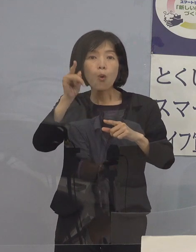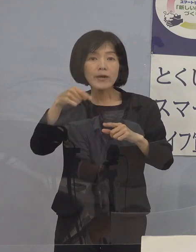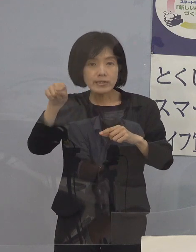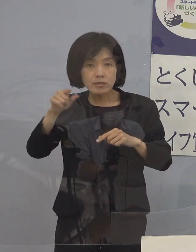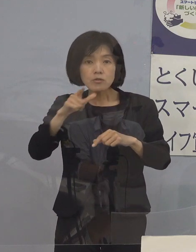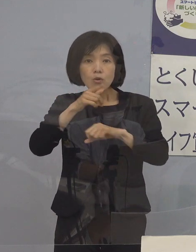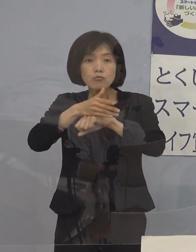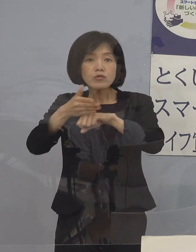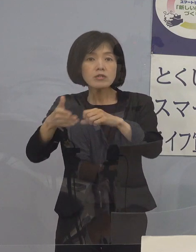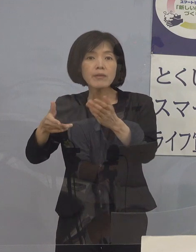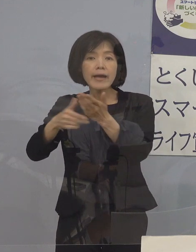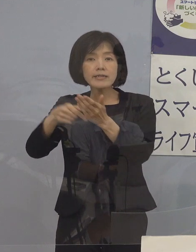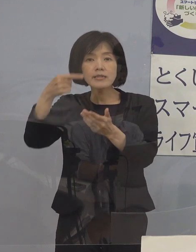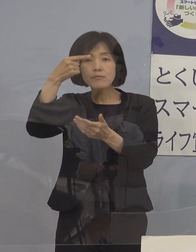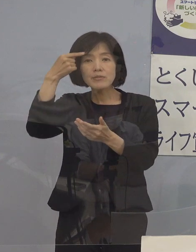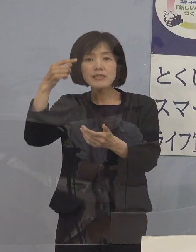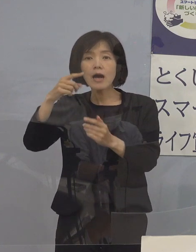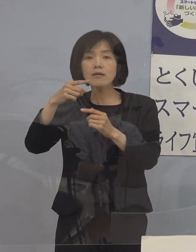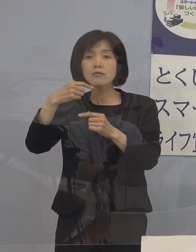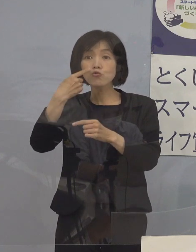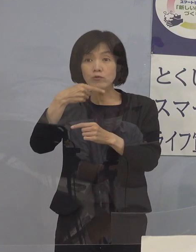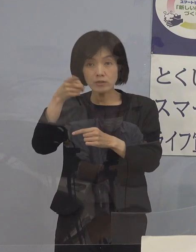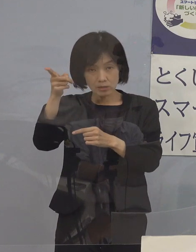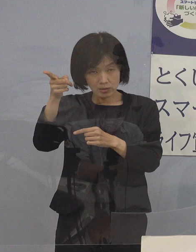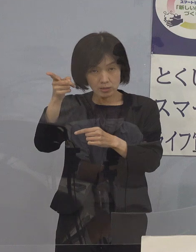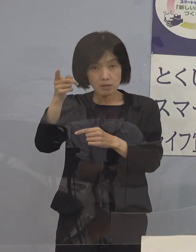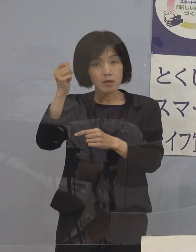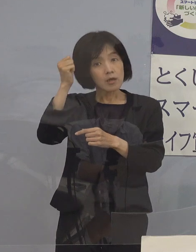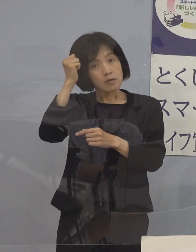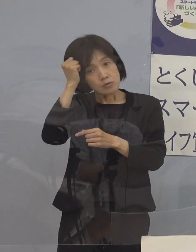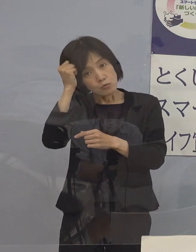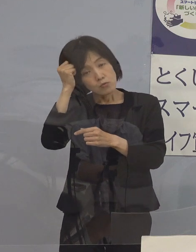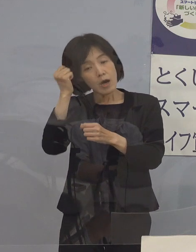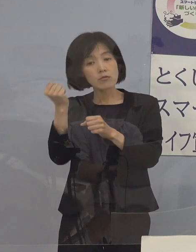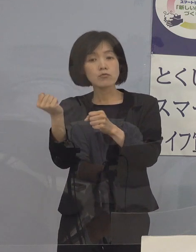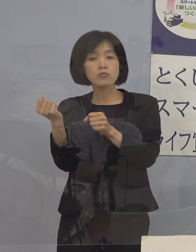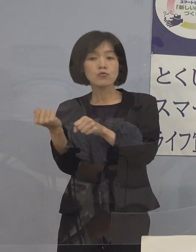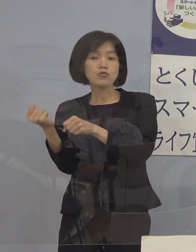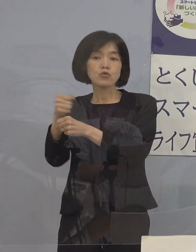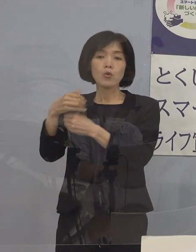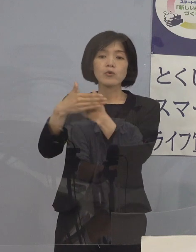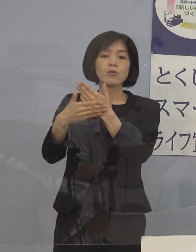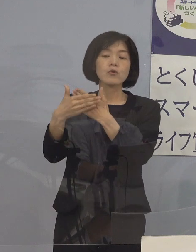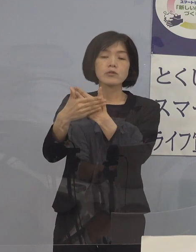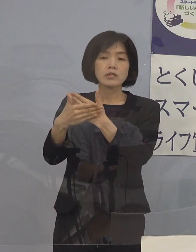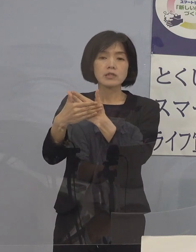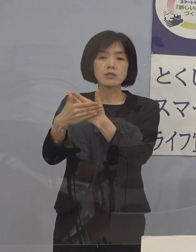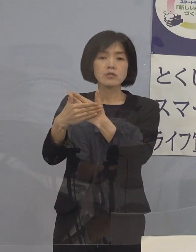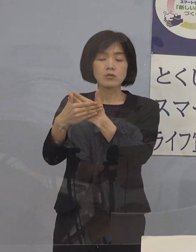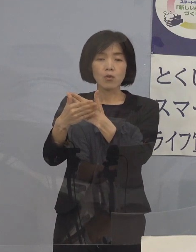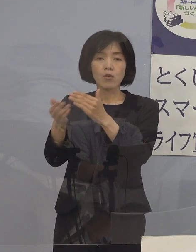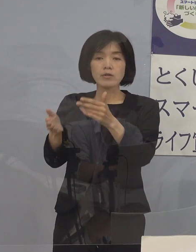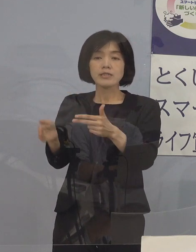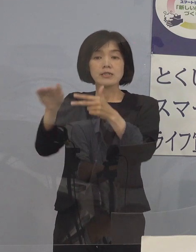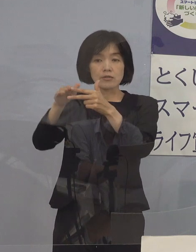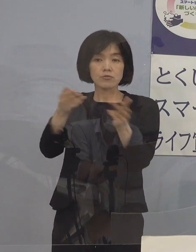徳島駅備山口におきまして、宿泊療養者の受け入れを開始をいた